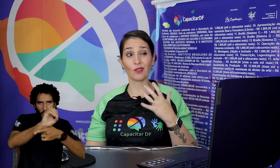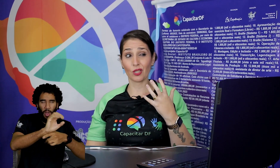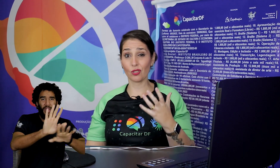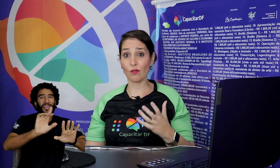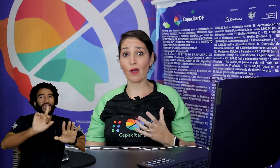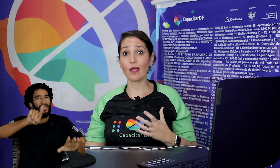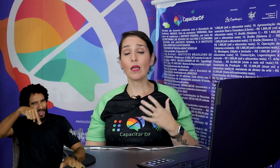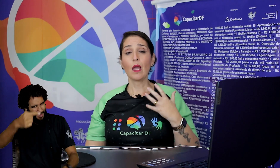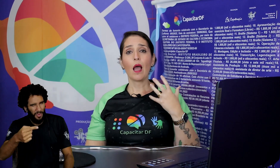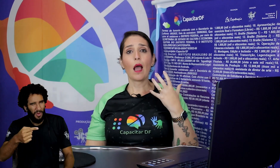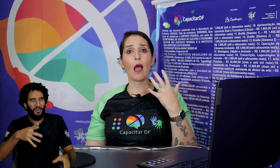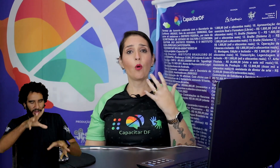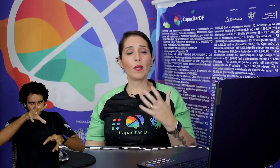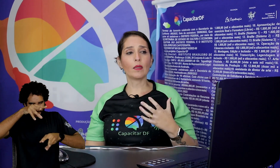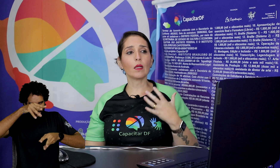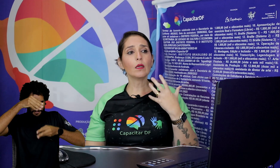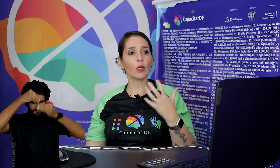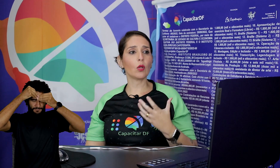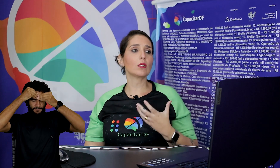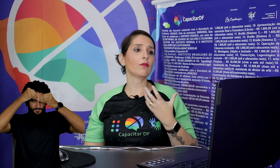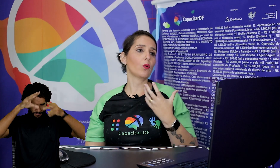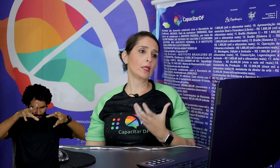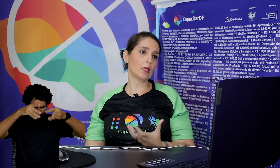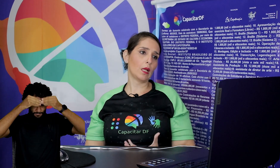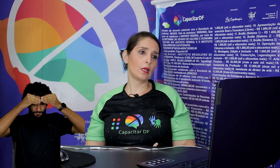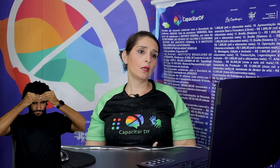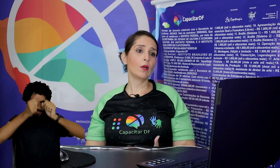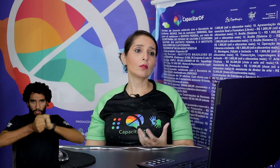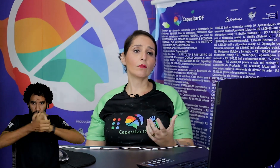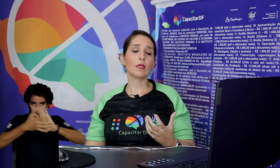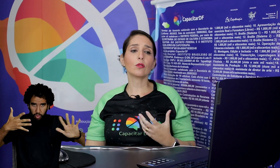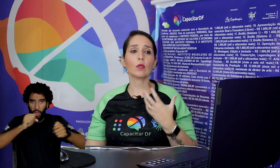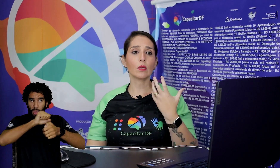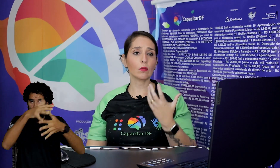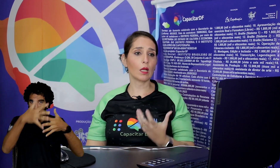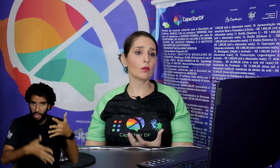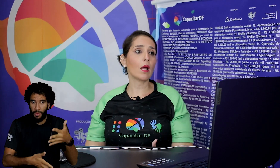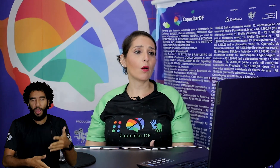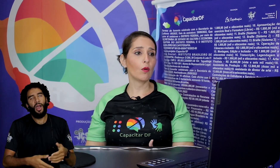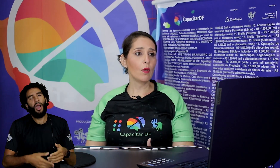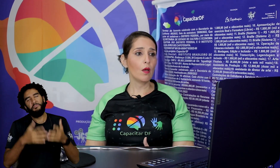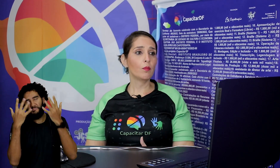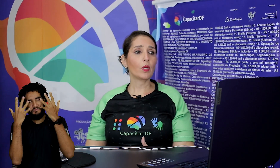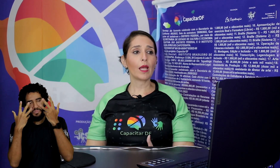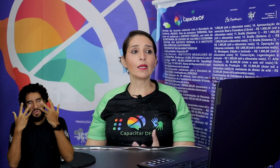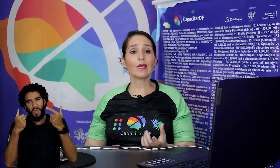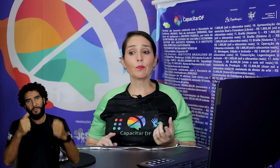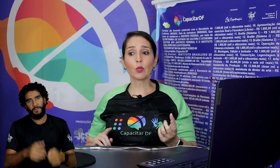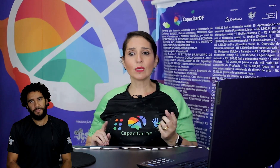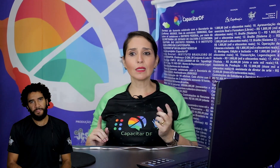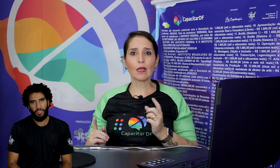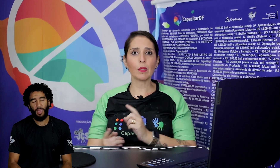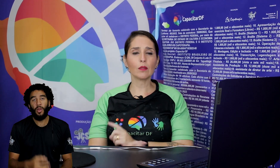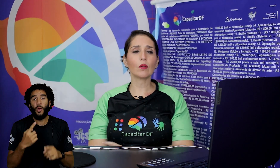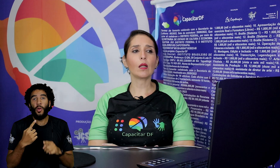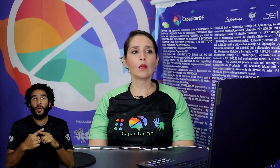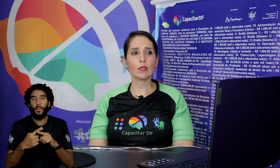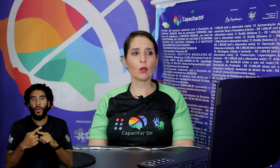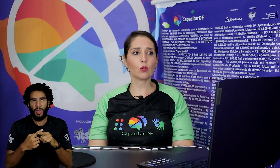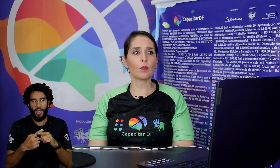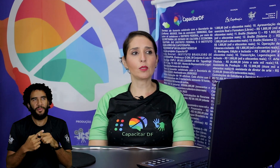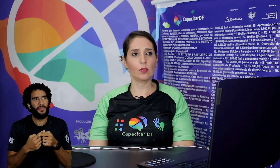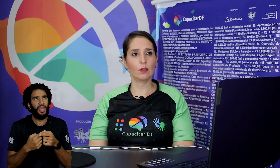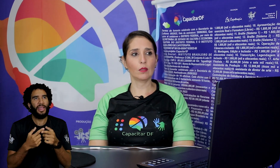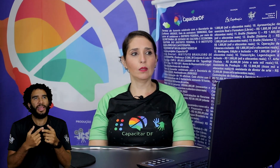momento que a gente vai aumentando a nossa fluência na língua, isso vai se tornando natural, porque aí esse processamento da língua